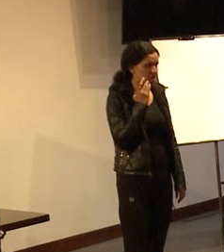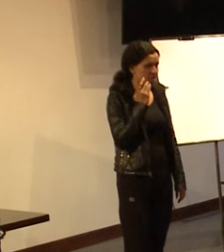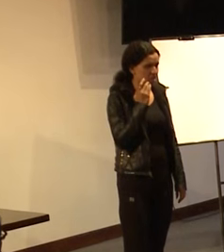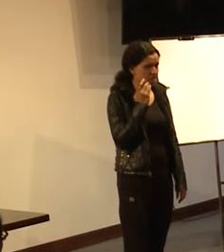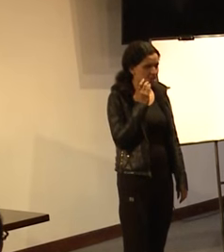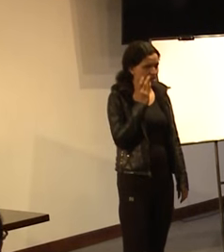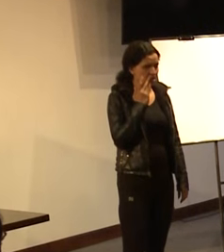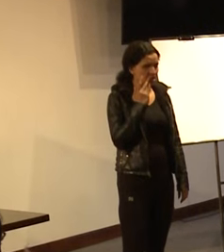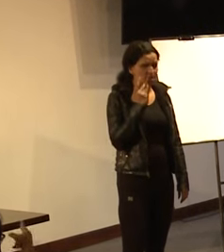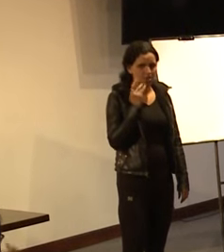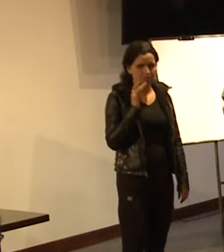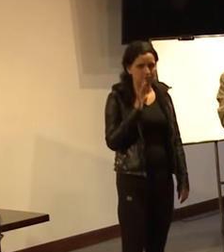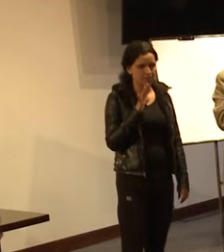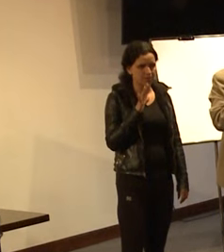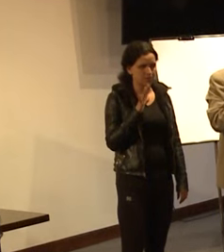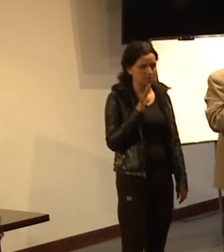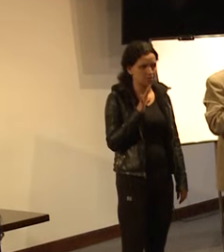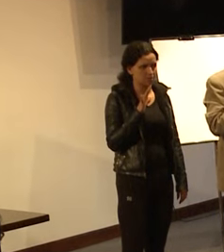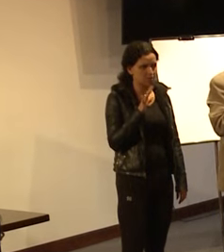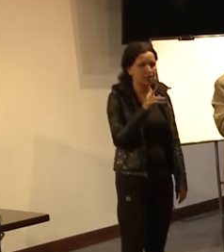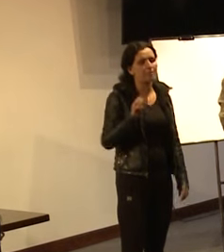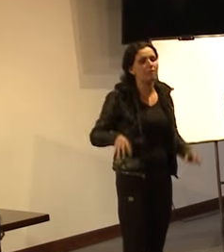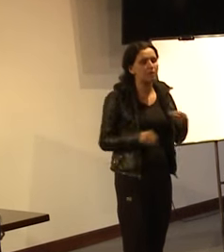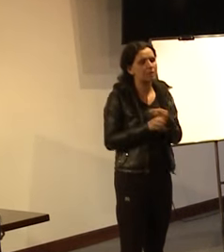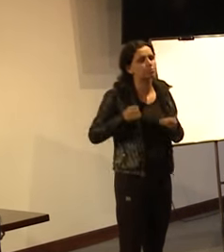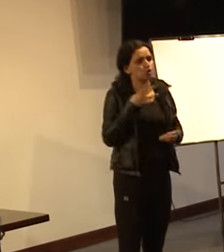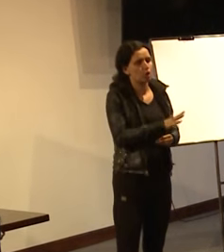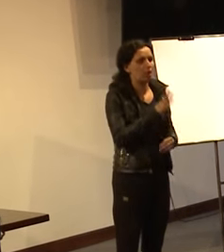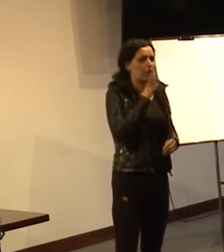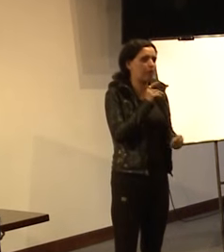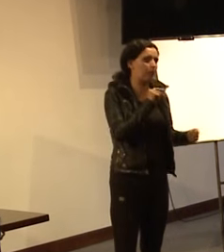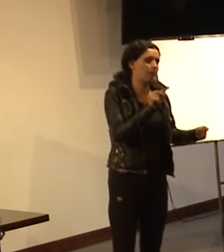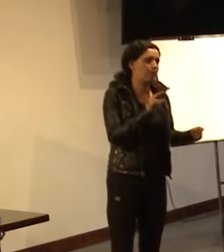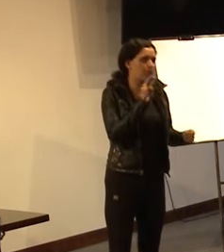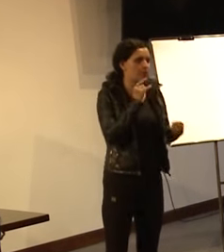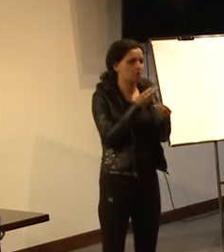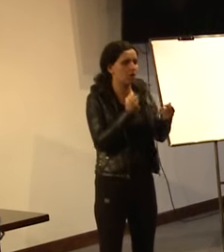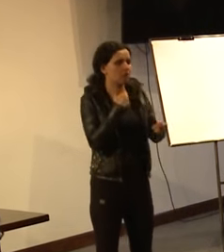cómo me escucho, si hablo rápido, hablo espacio, todo eso.